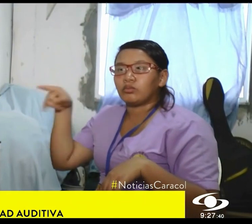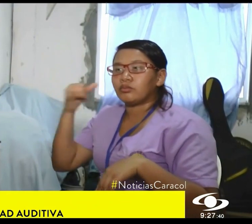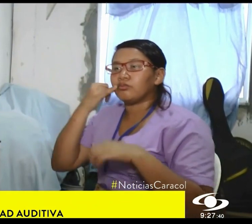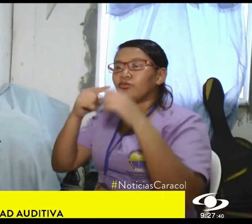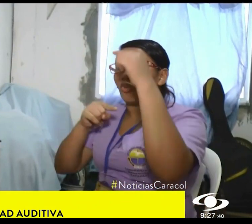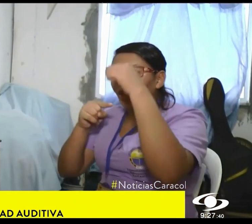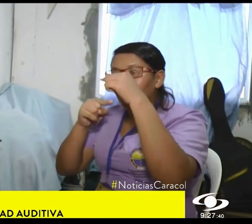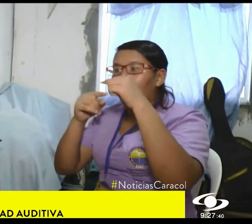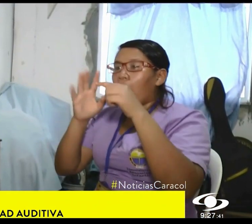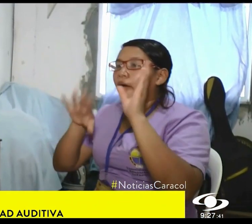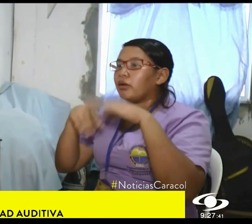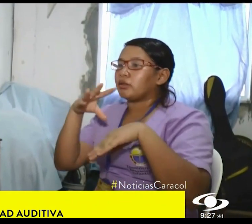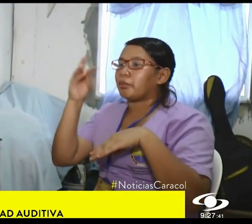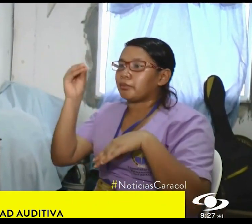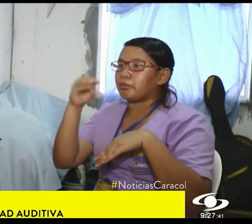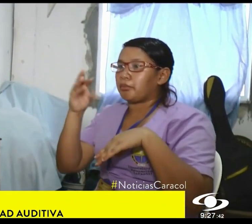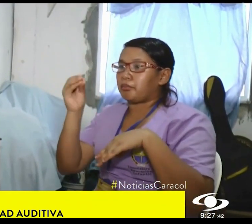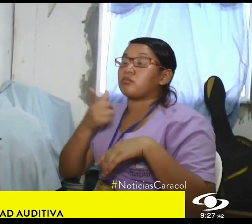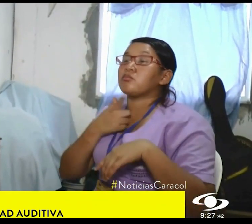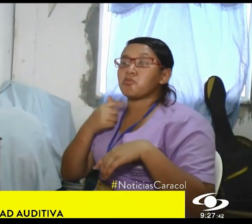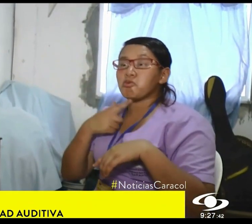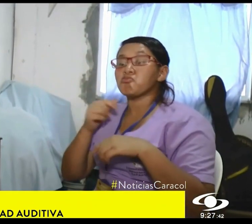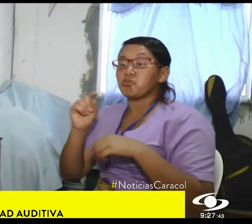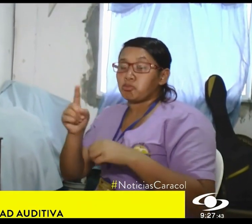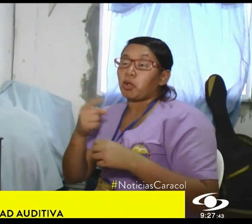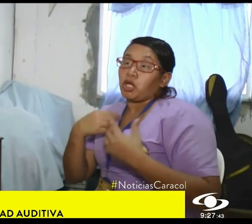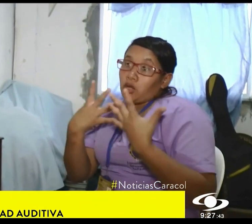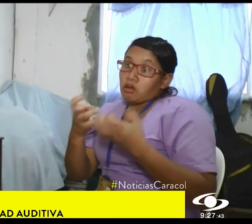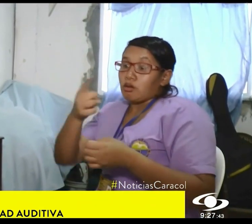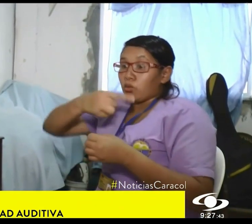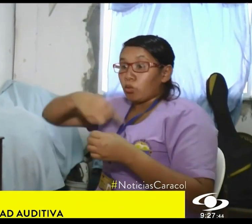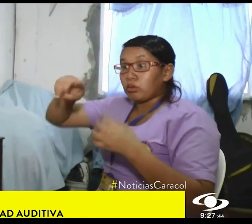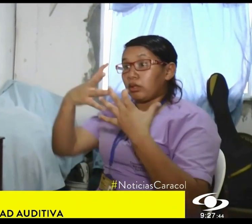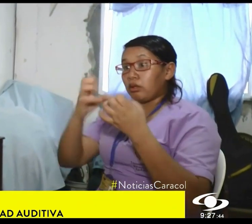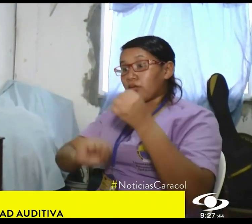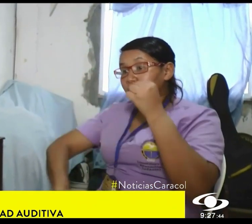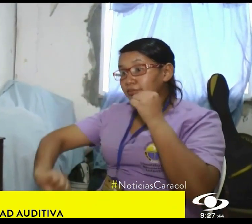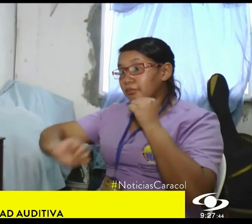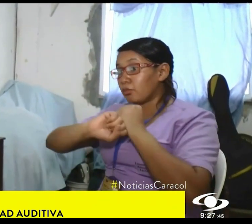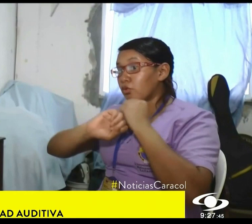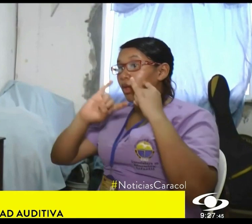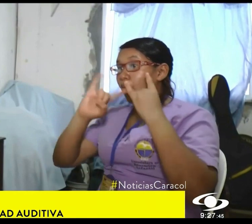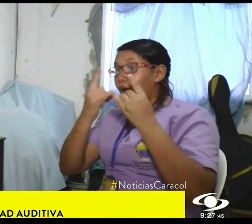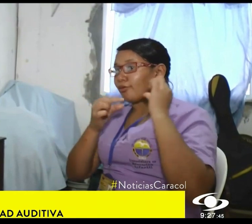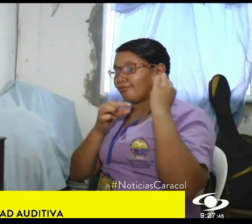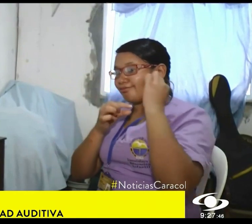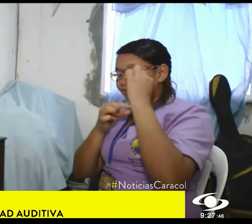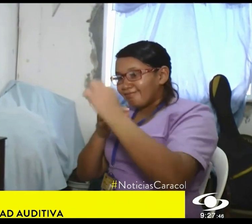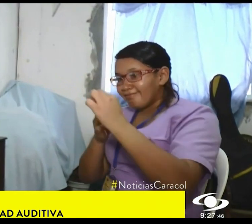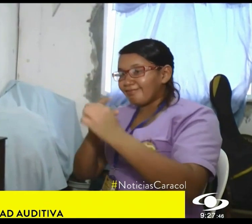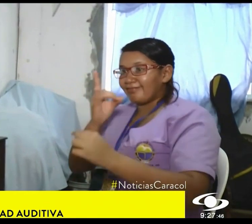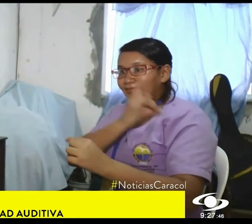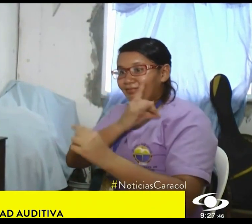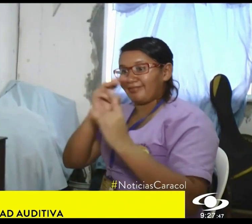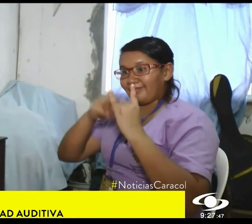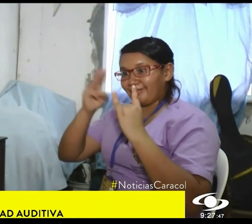Por enviar WhatsApp también, por el celular, porque a veces internet se va, se viene, pero gracias por